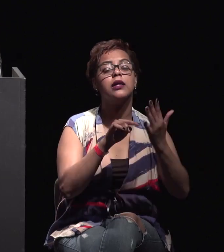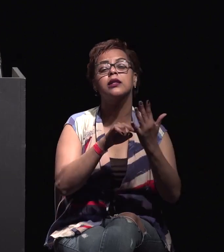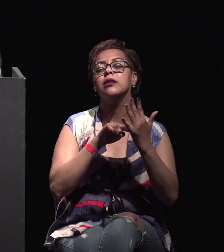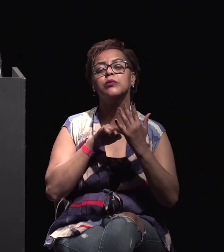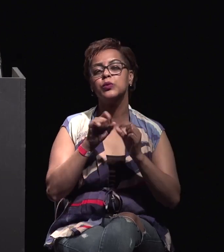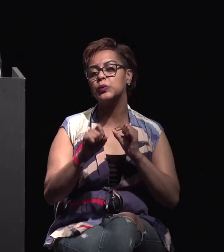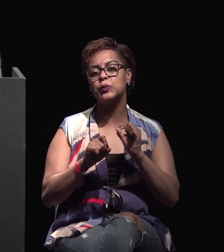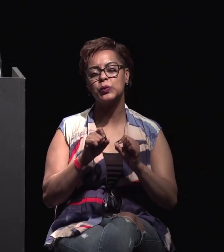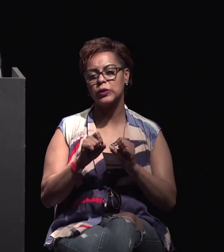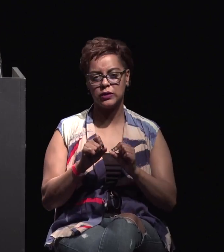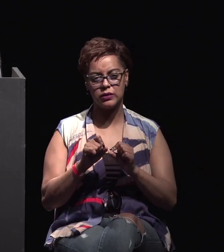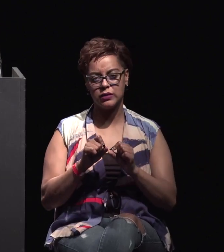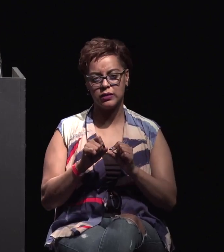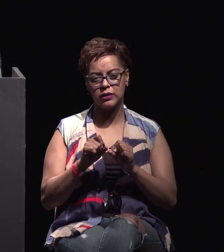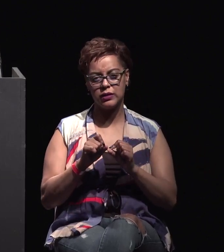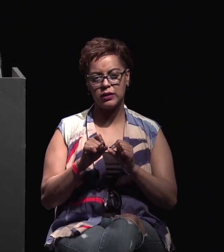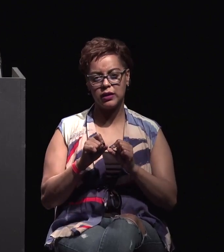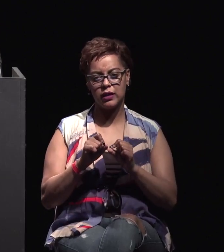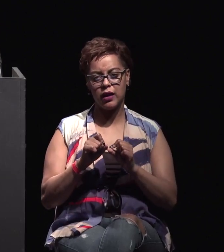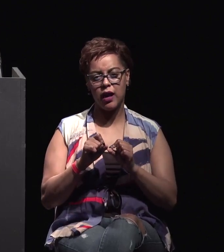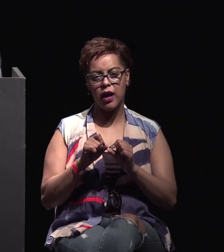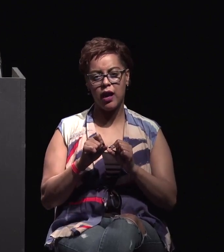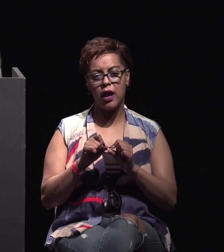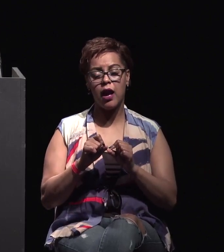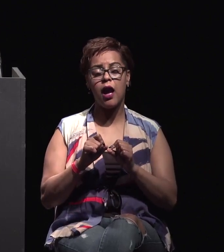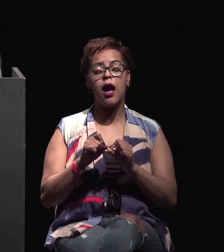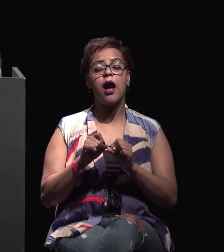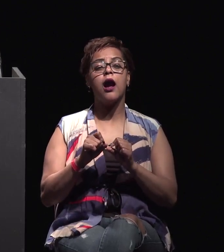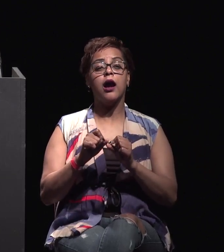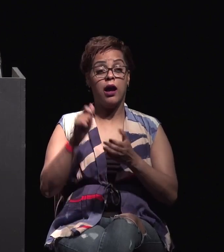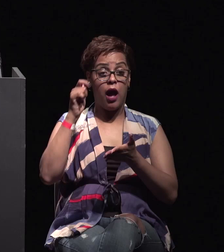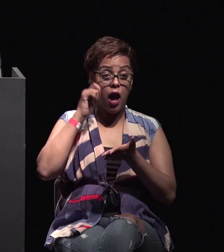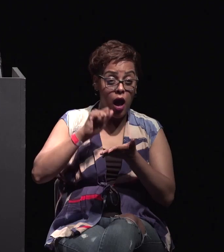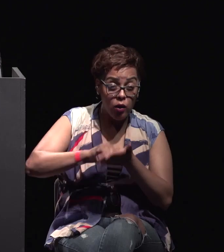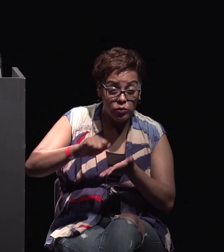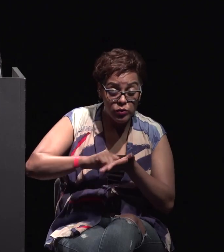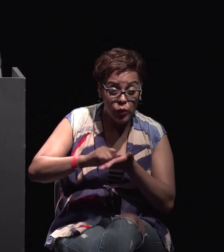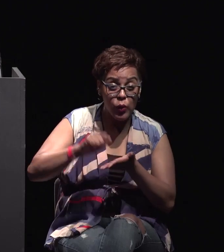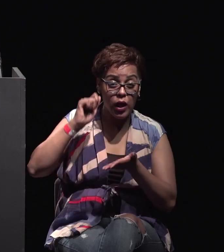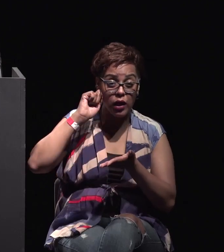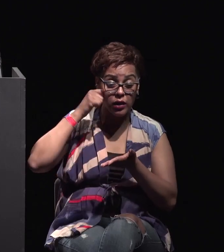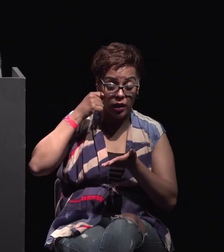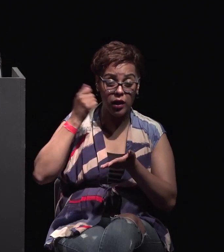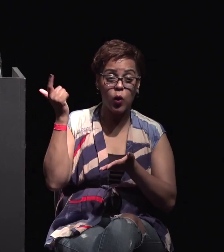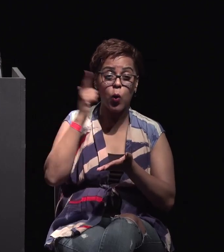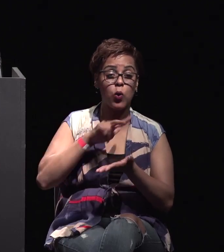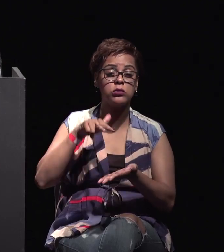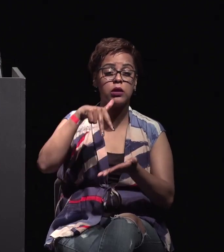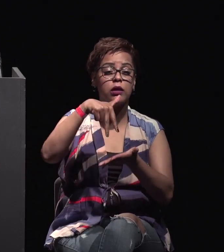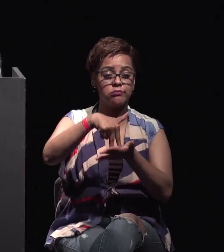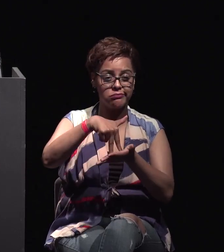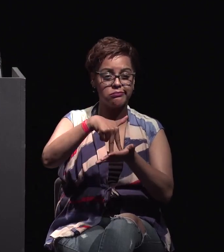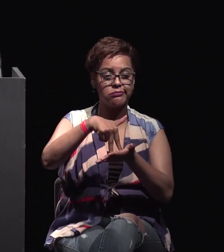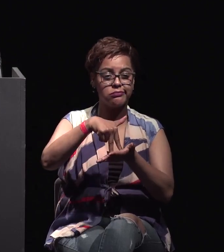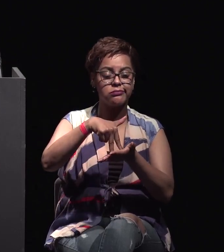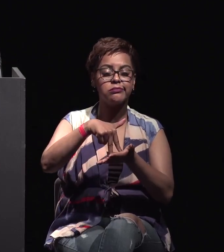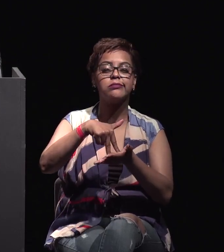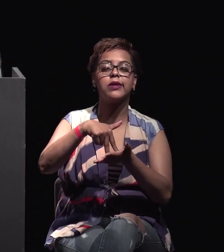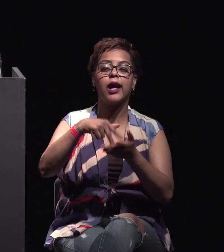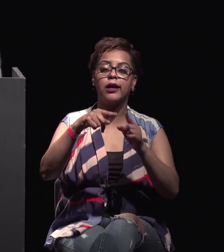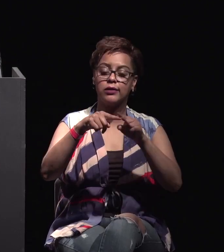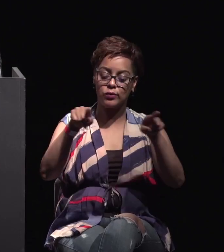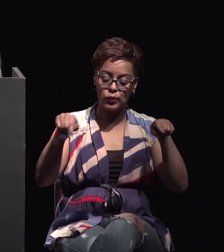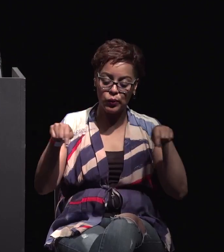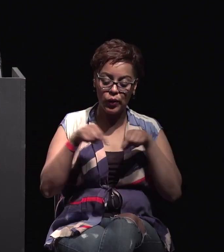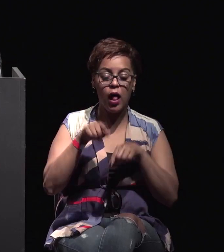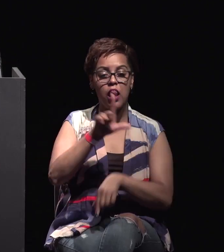levado a uma entrada dessas autoras no mercado formal de